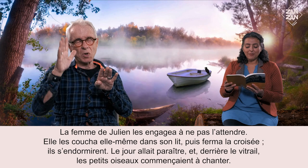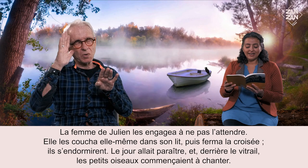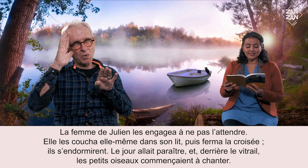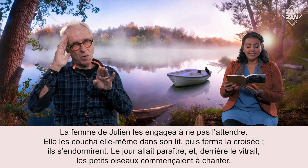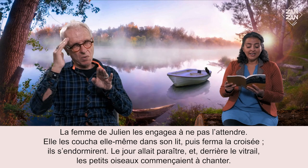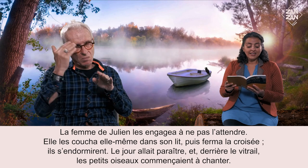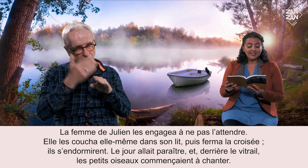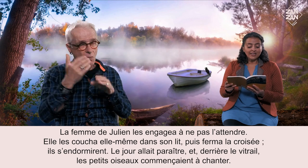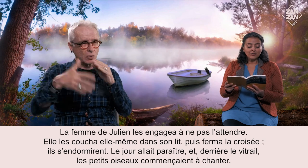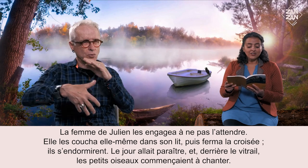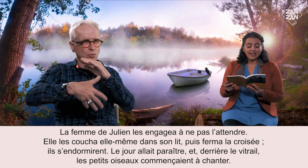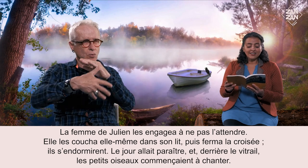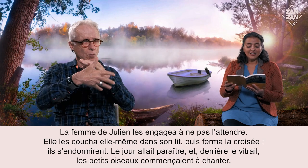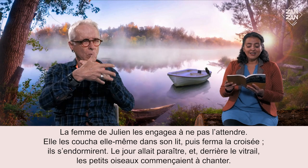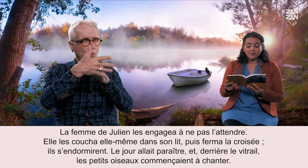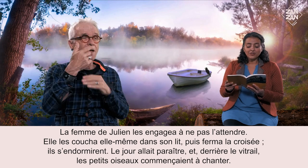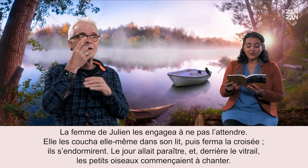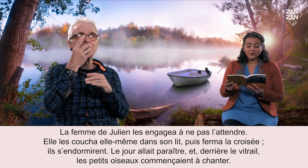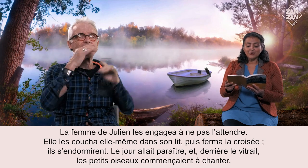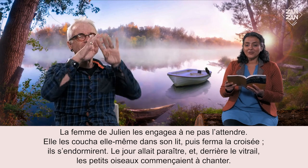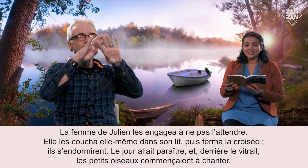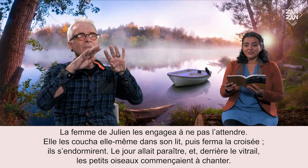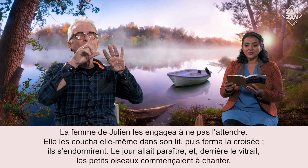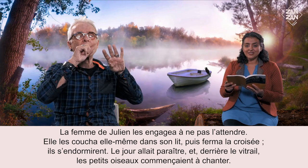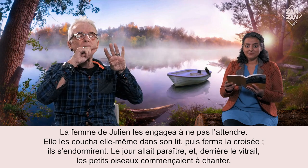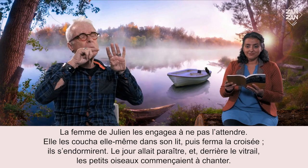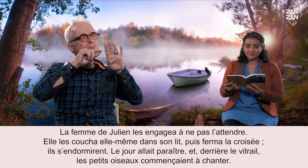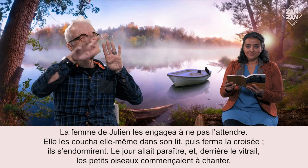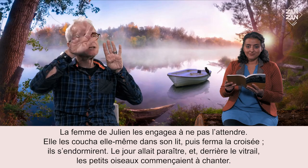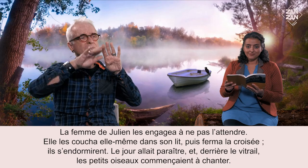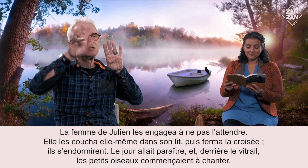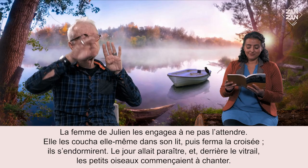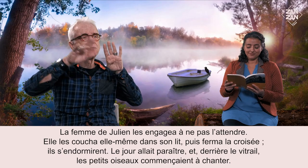Le jour allait paraître, et derrière le vitrail, les petits oiseaux commençaient à chanter.